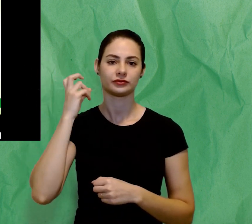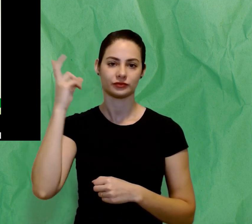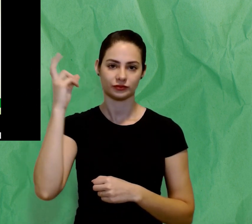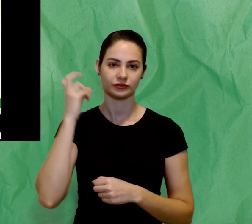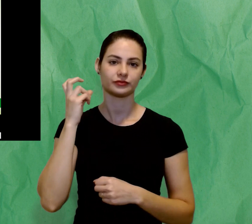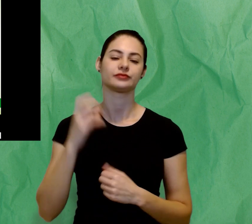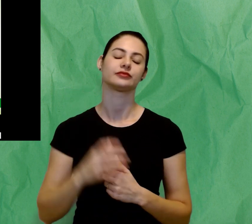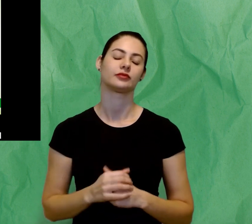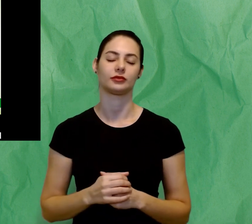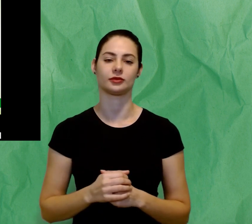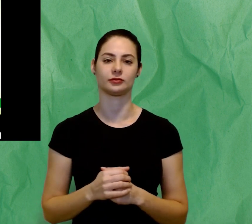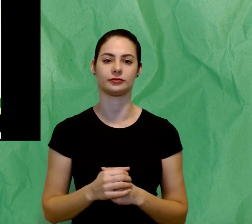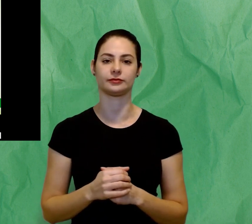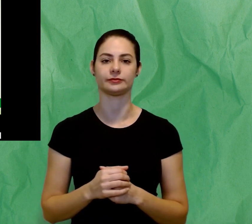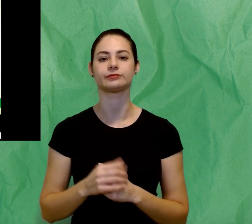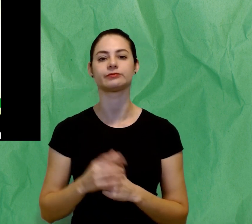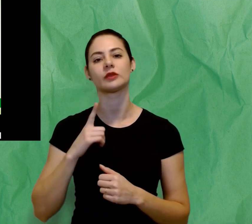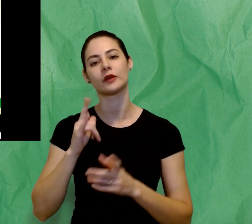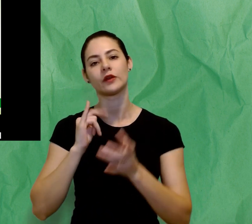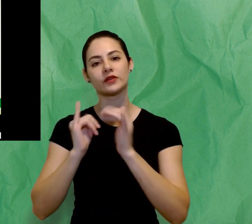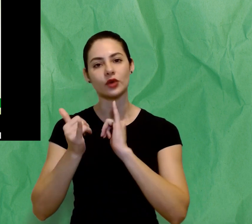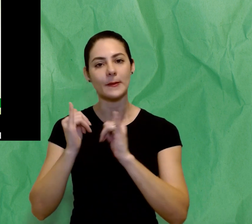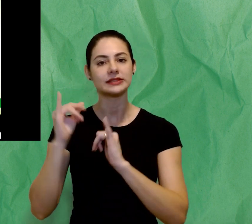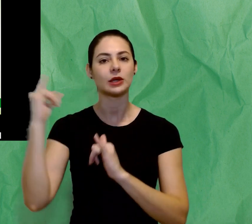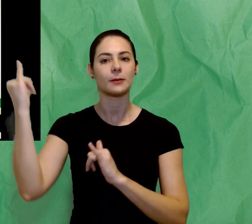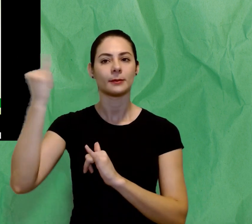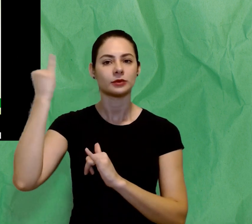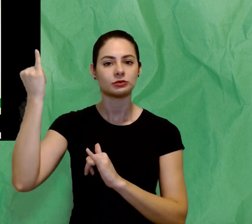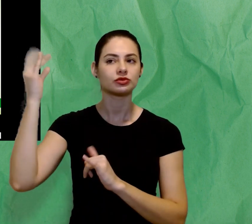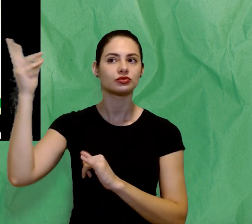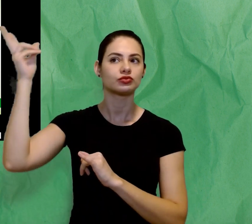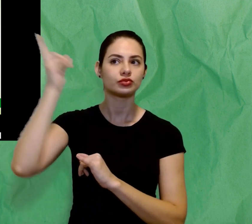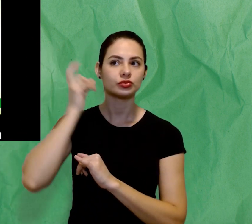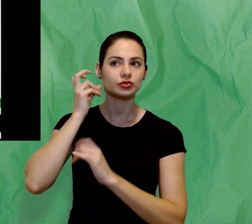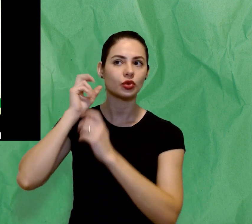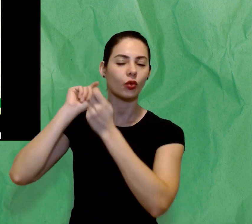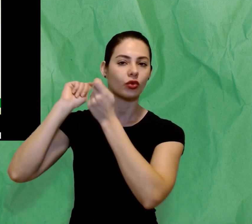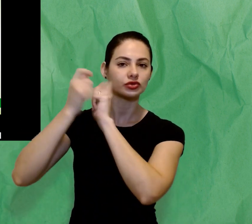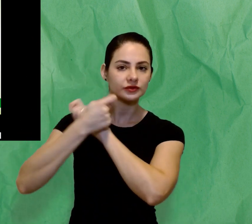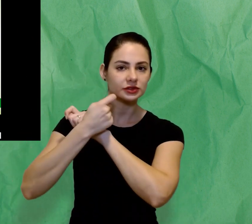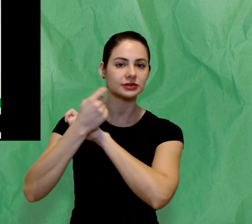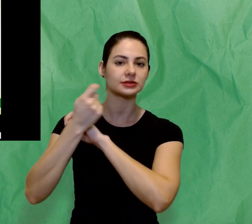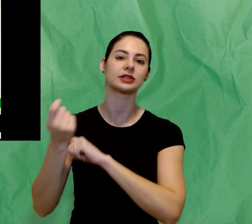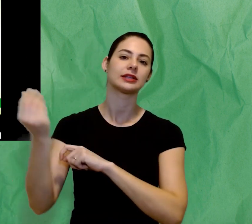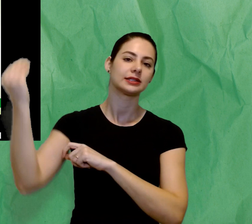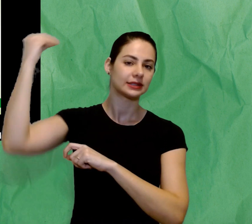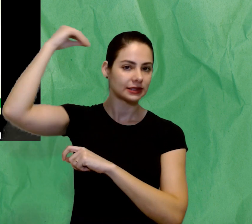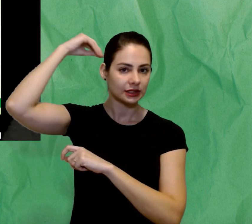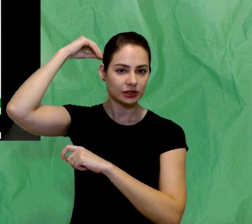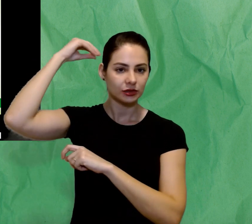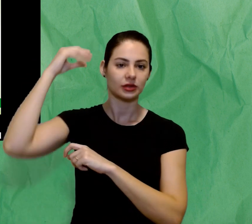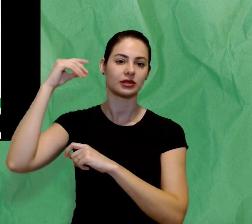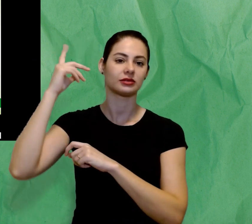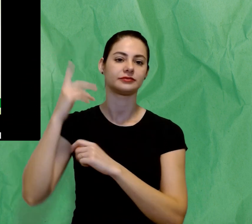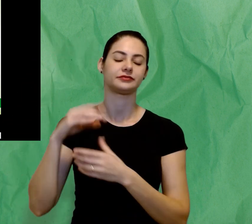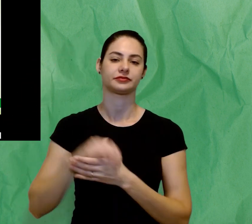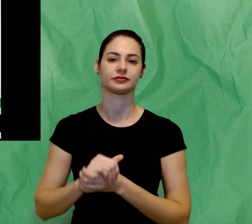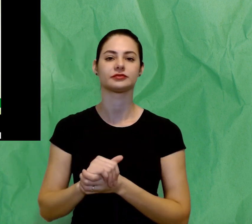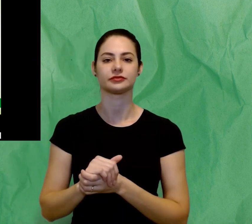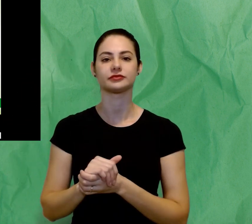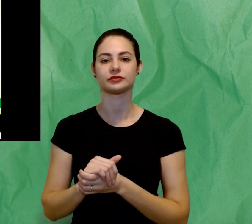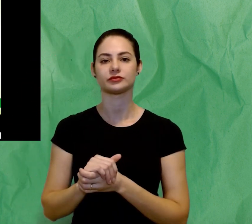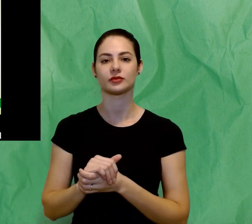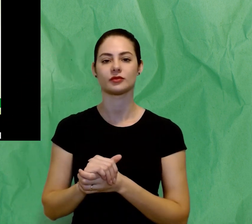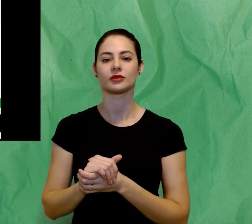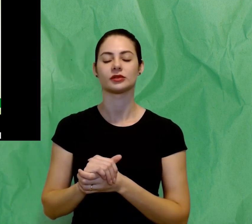de fala, que extrai as informações importantes, codifica e envia para uma antena transmissora posicionada junto